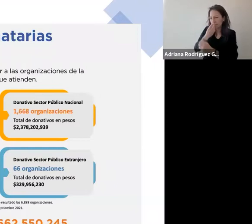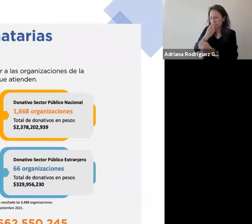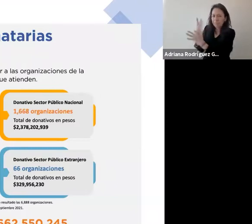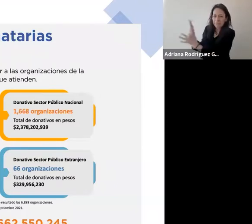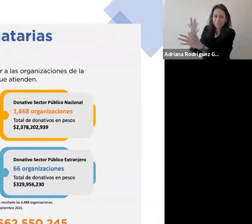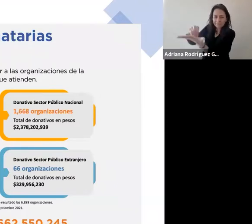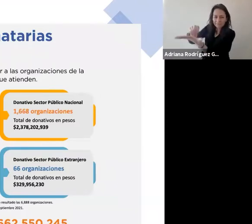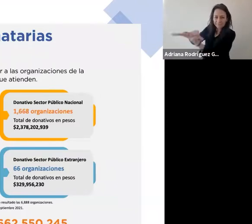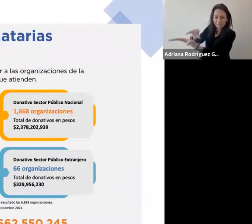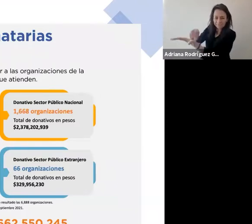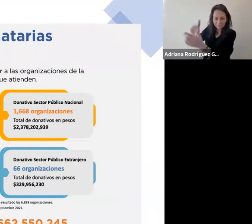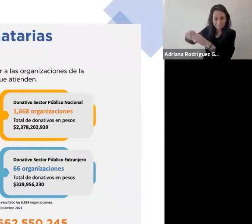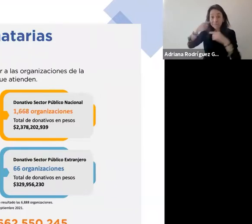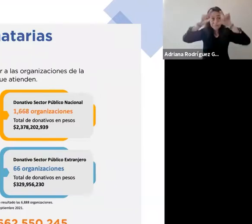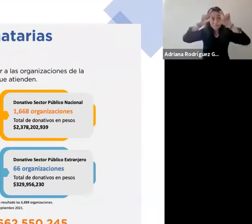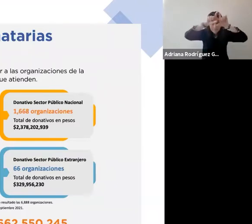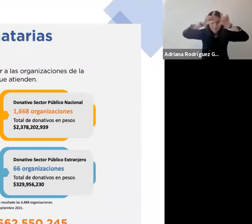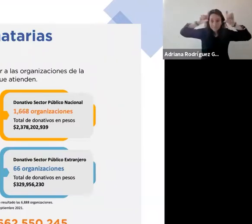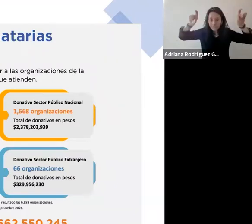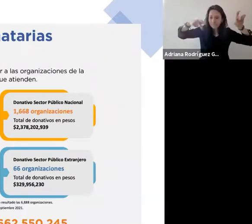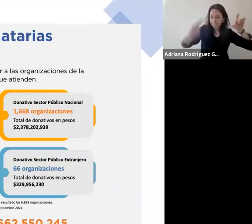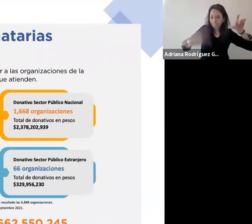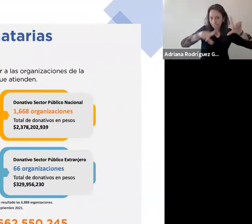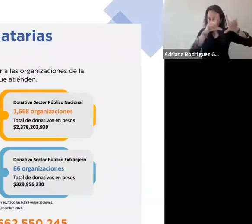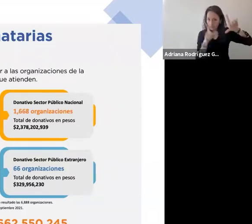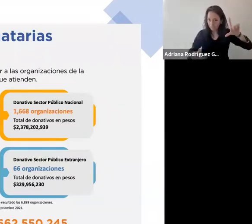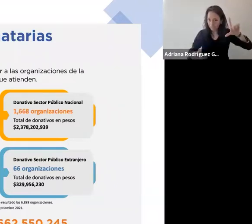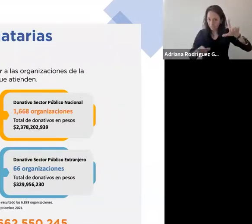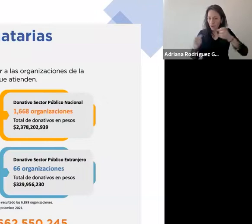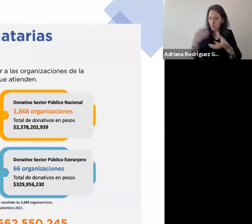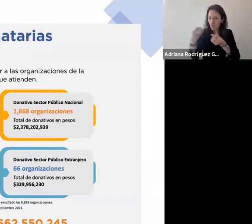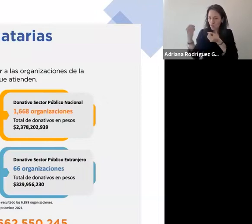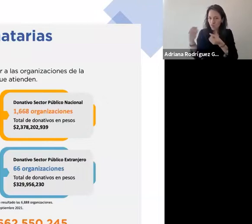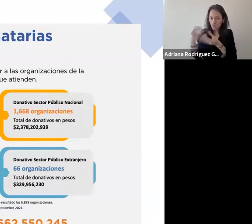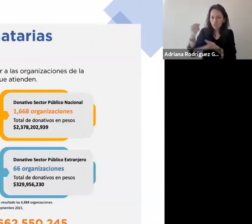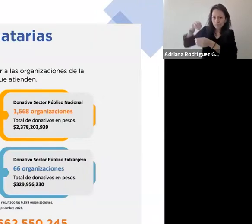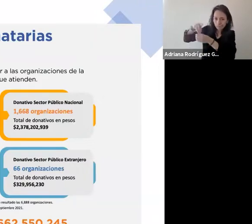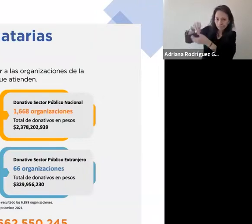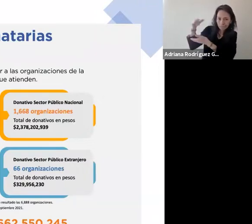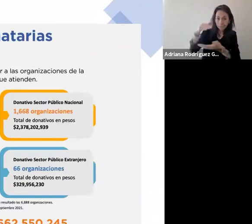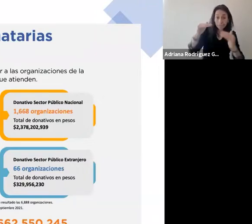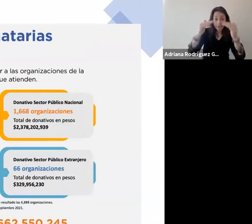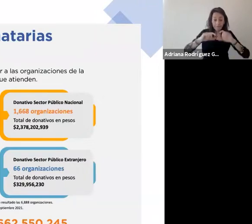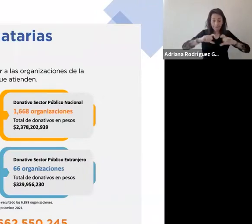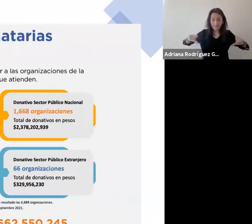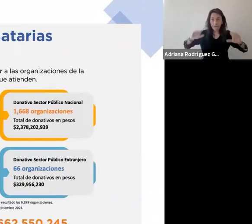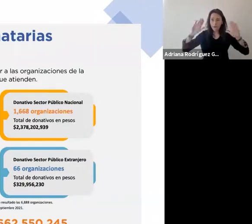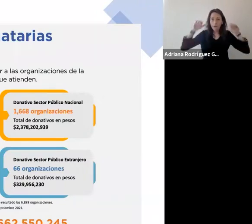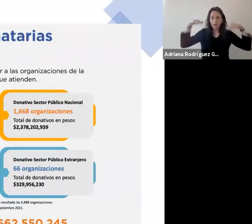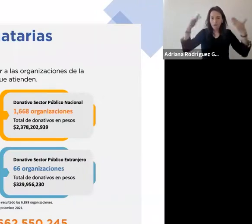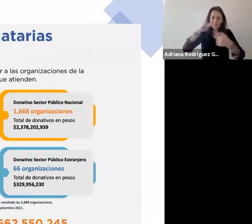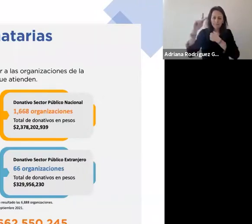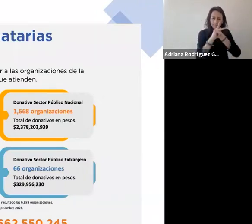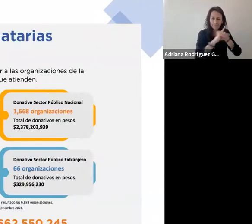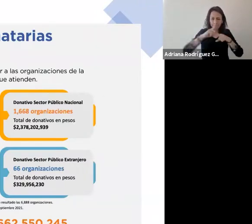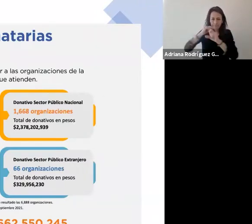de arriba son donativos nacionales, los de abajo son donativos internacionales. Donativos de personas físicas